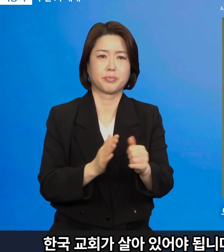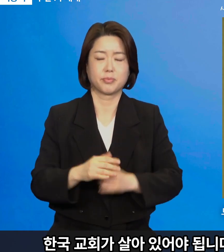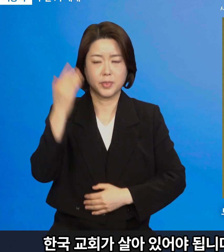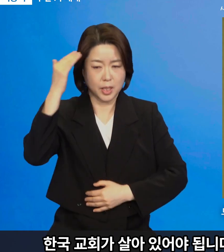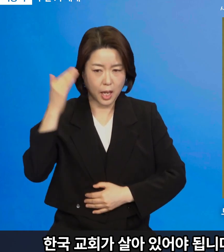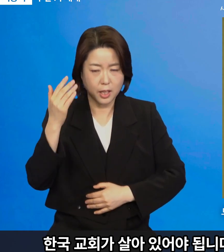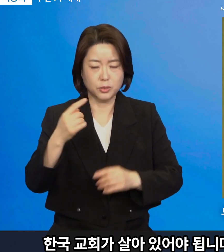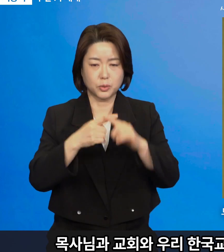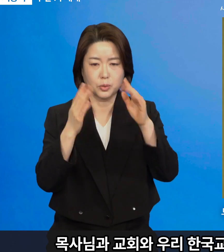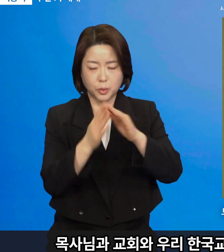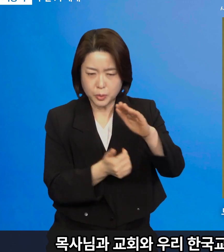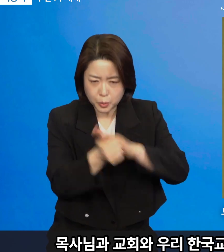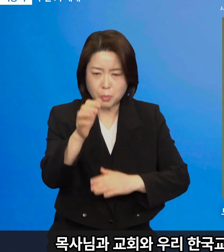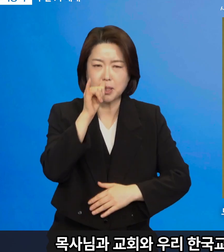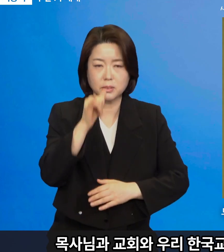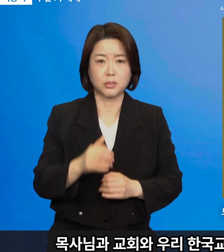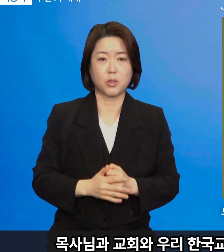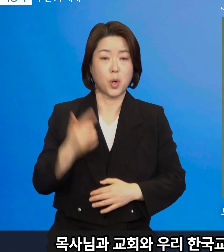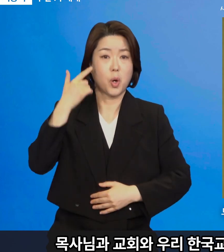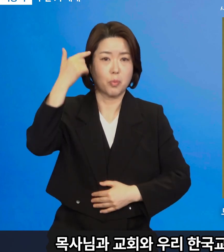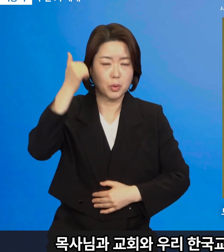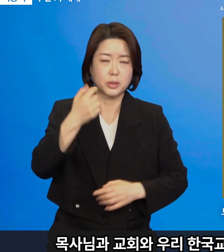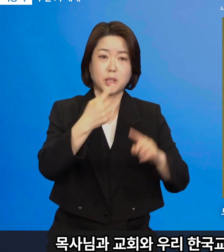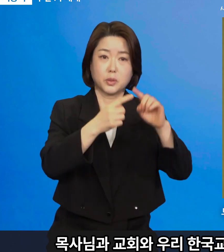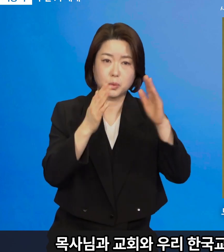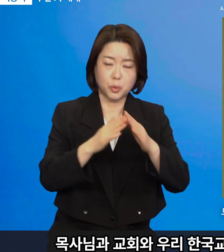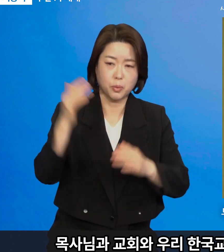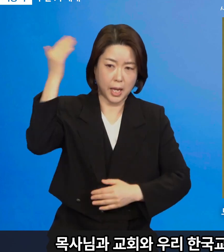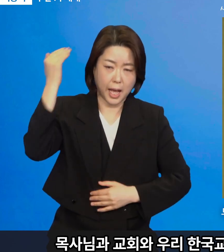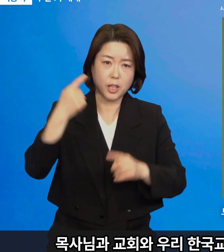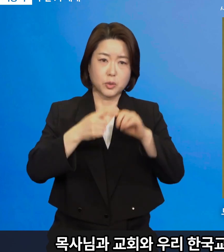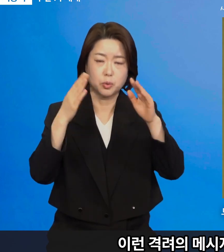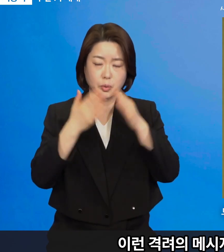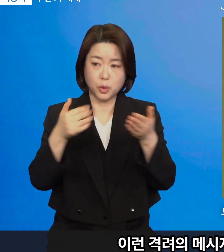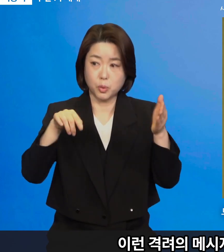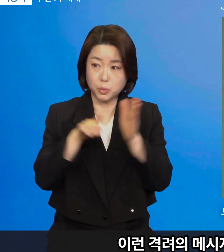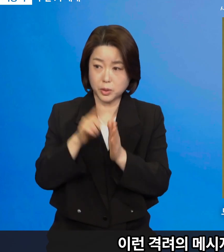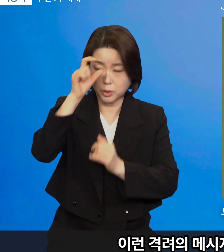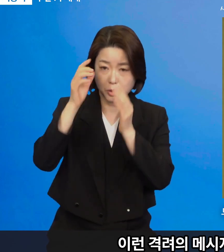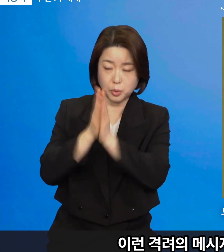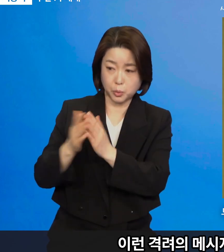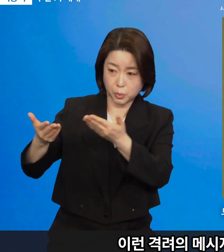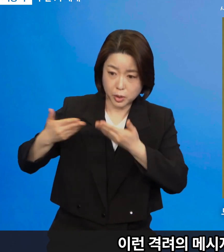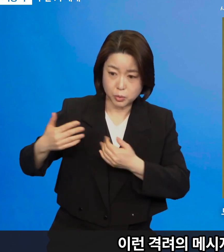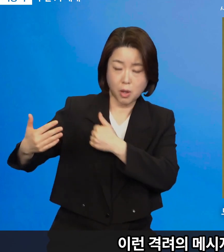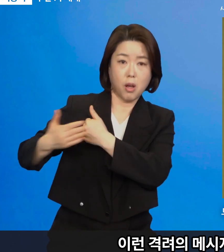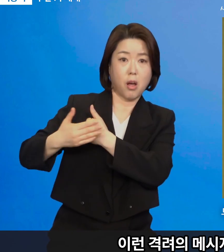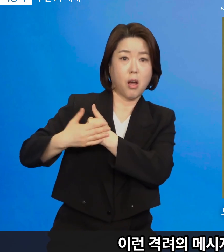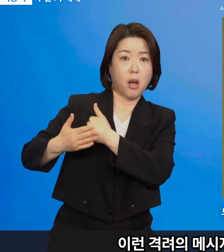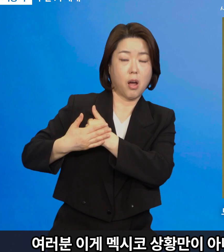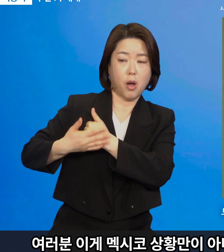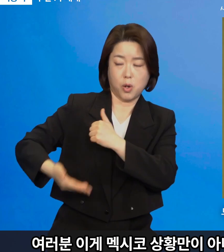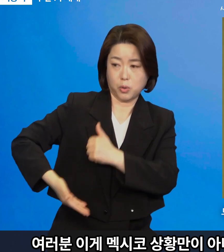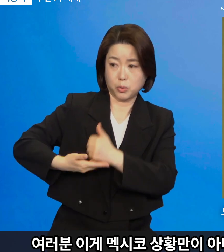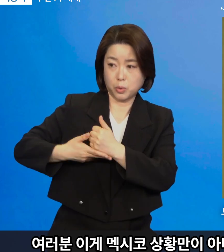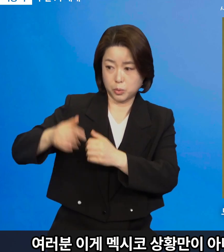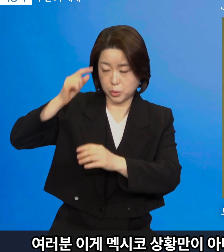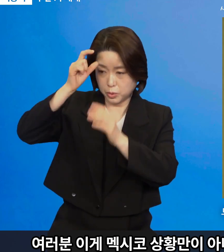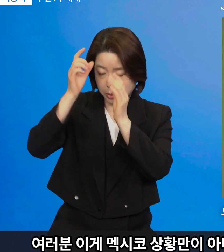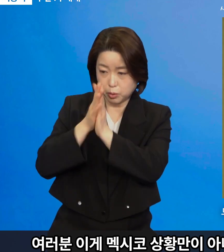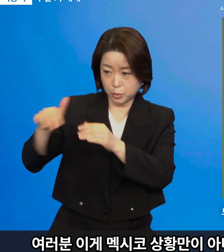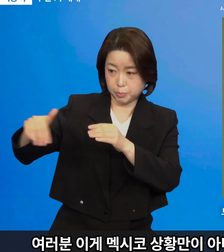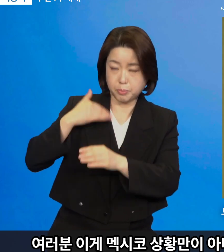소망이 있습니다. 목사님과 교회와 우리 한국교회를 위해서 기도하겠습니다. 이런 격려의 메시지를 보내주셨어요. 여러분, 이게